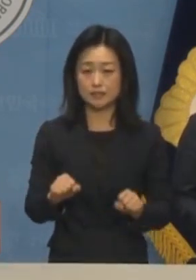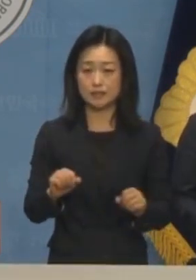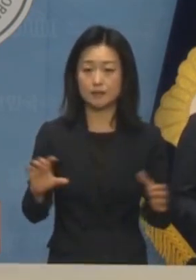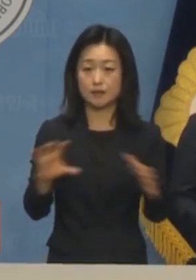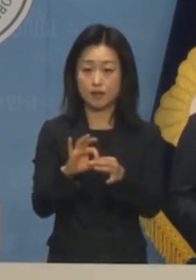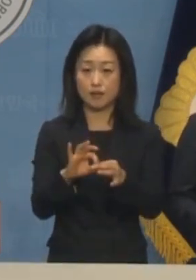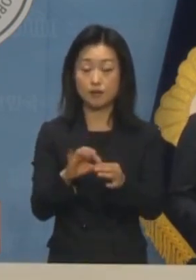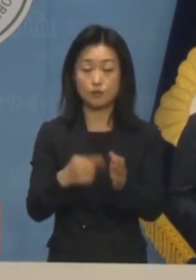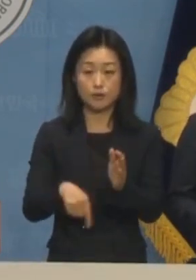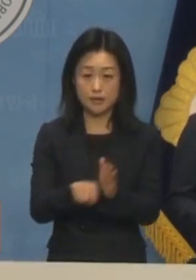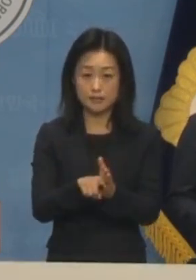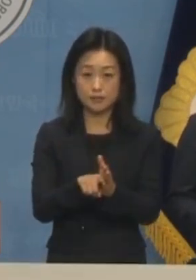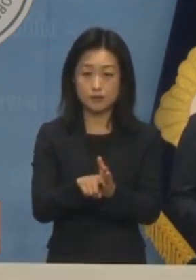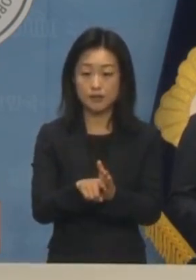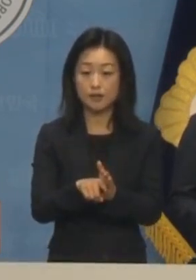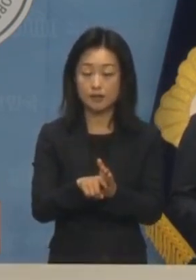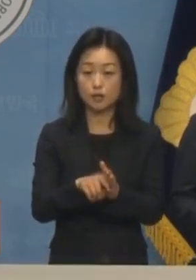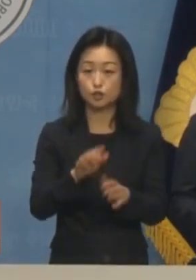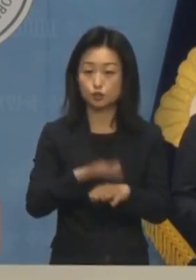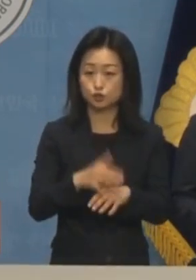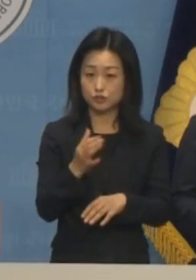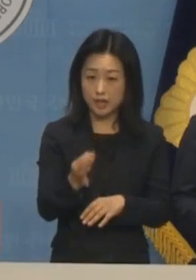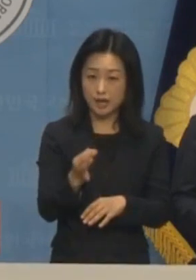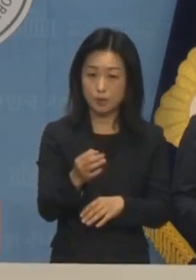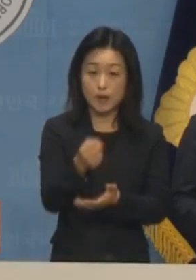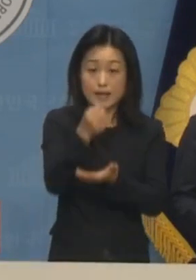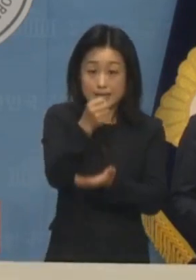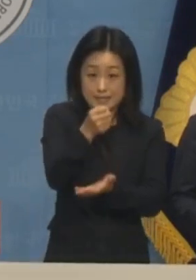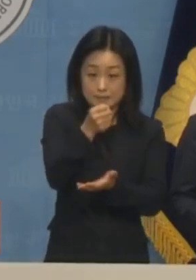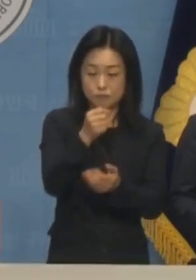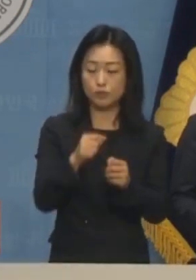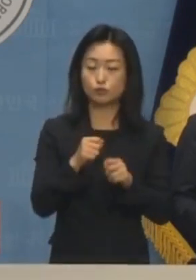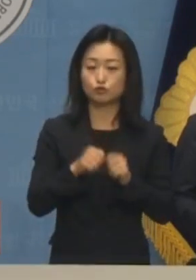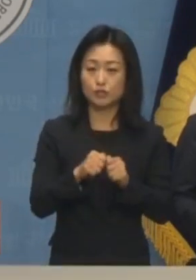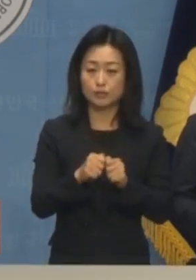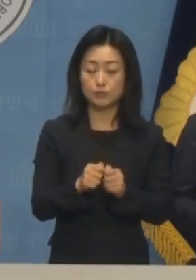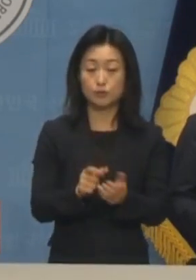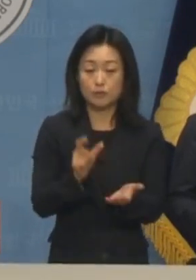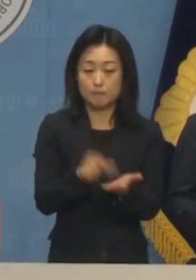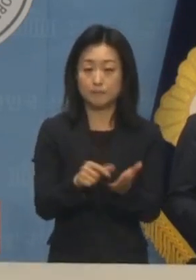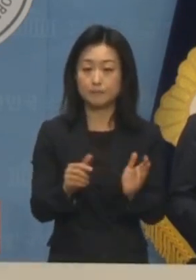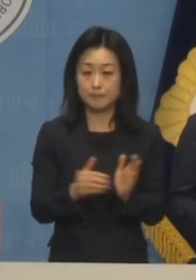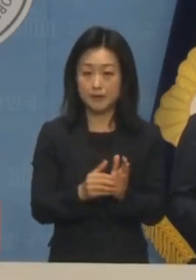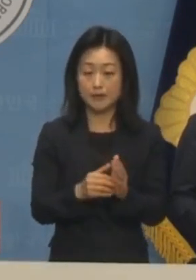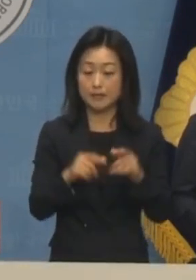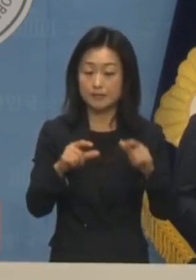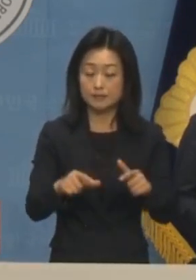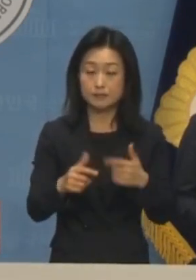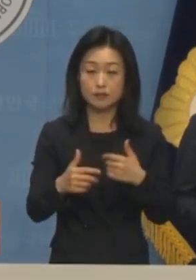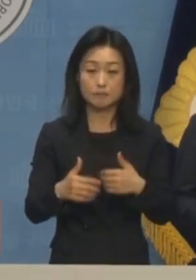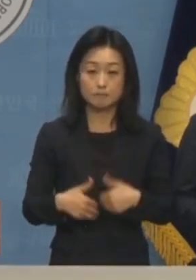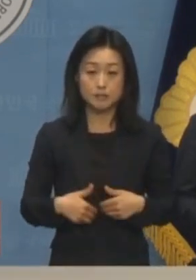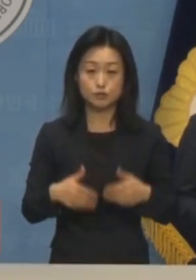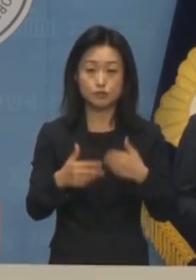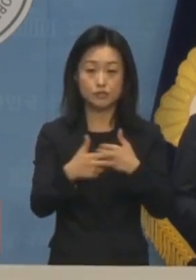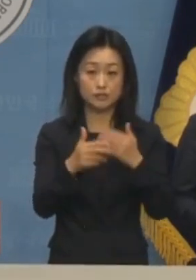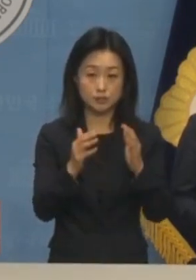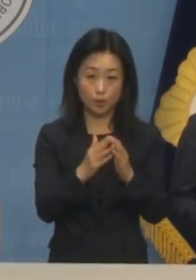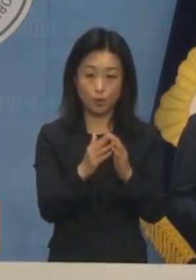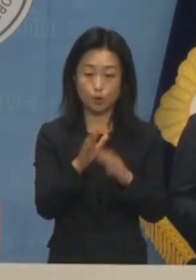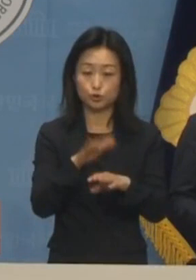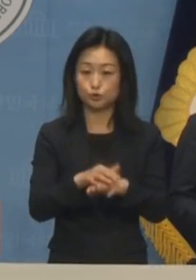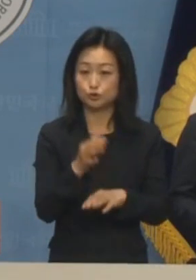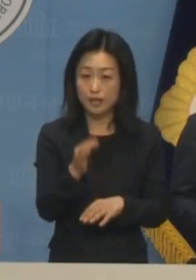있도록 필수의료 관련 수가와 기금을 구체적으로 명시하였습니다. 지역 필수의료 수가는 의료